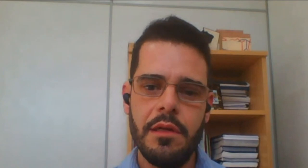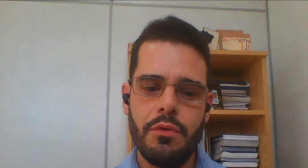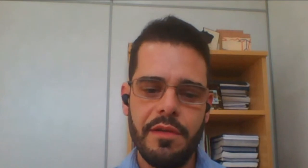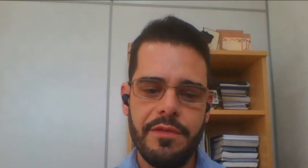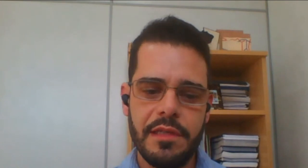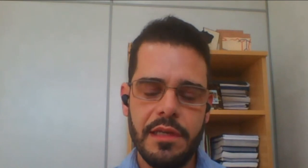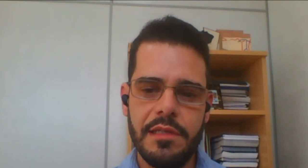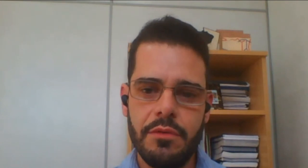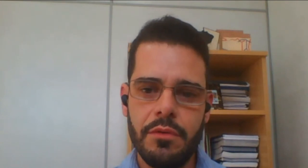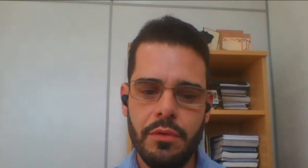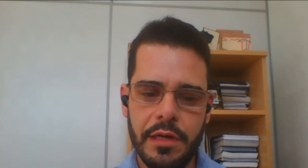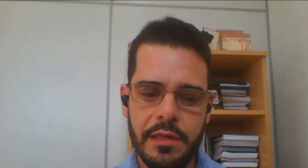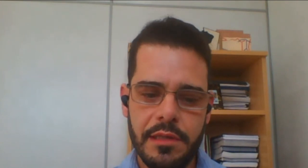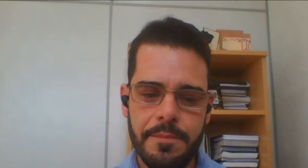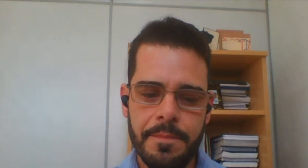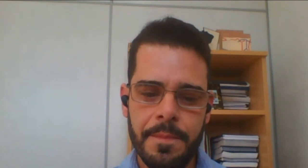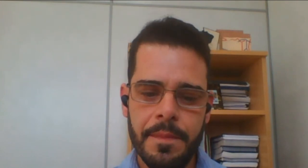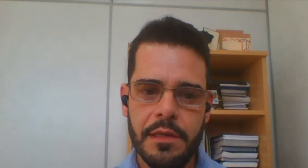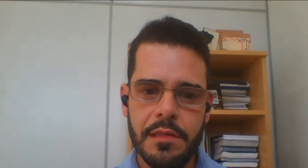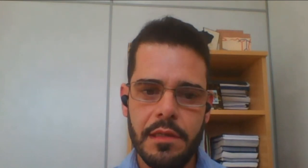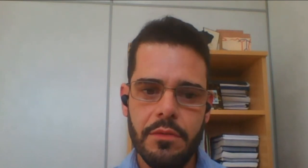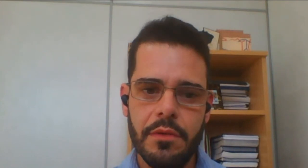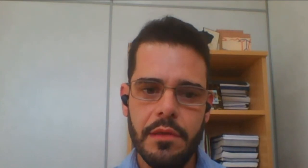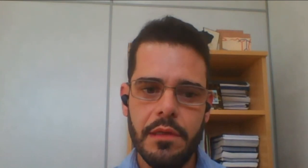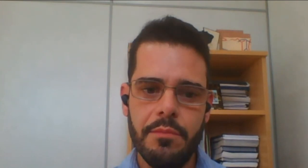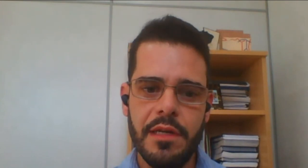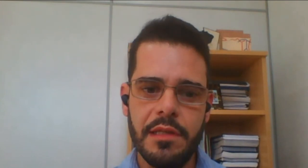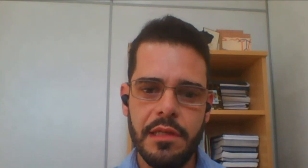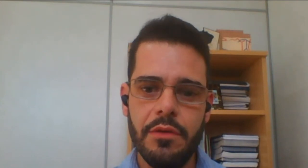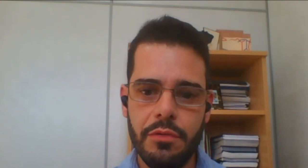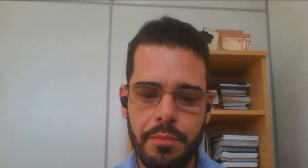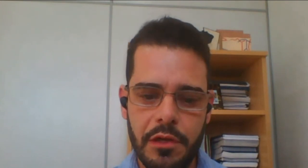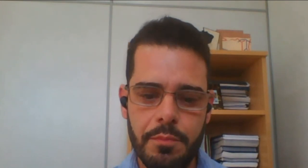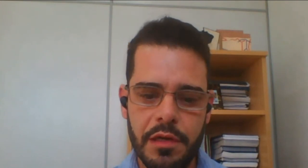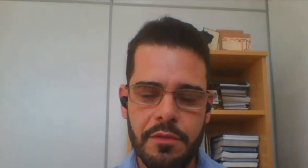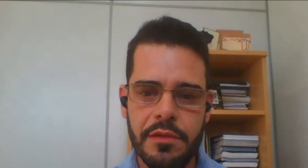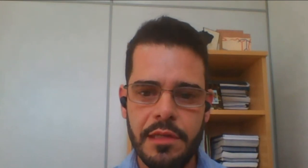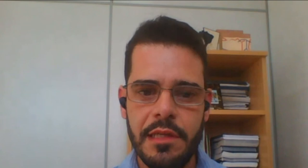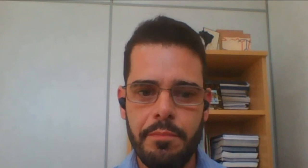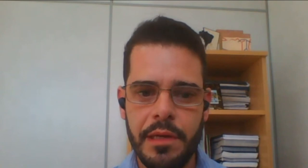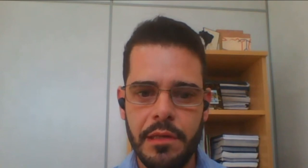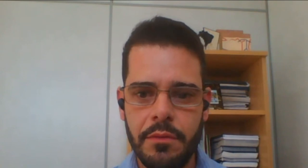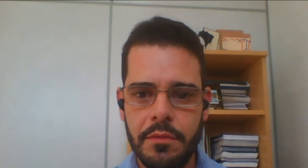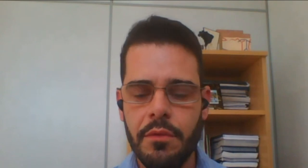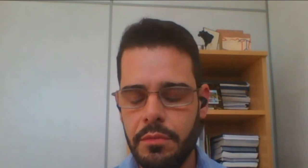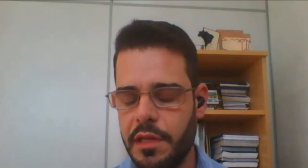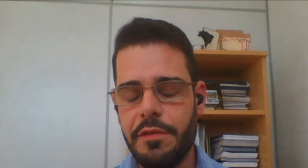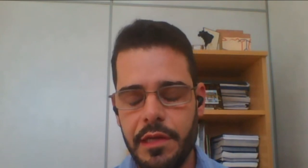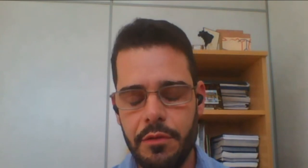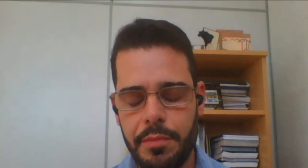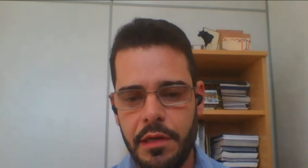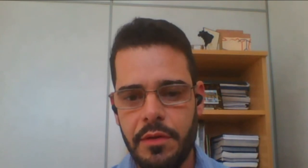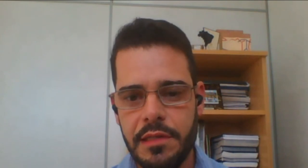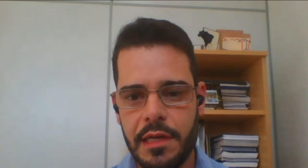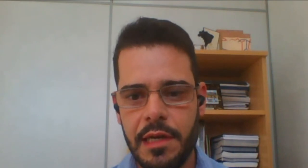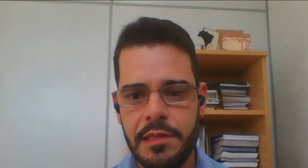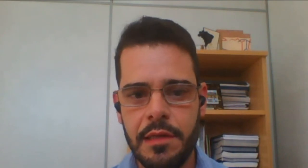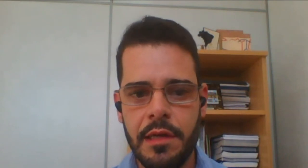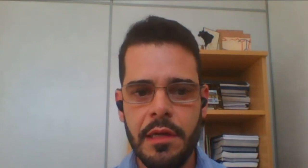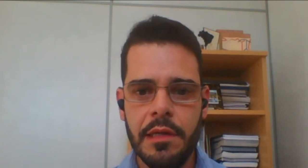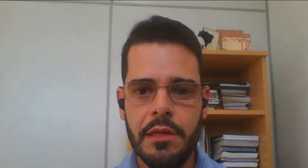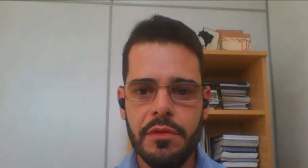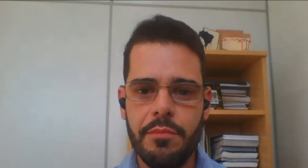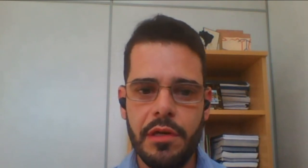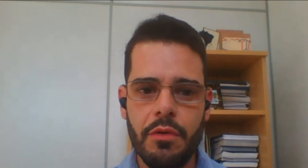empatia, com eficiência e com coerência, tá certo? E mais ainda, eu suplico para que vocês defendam essa